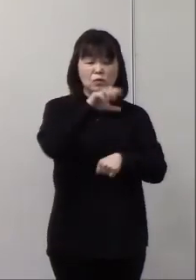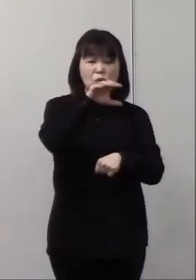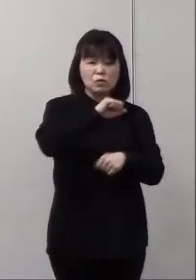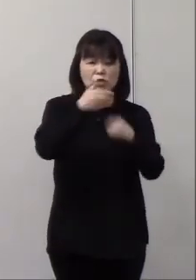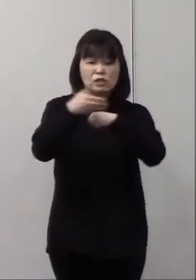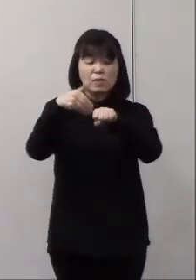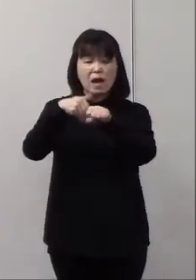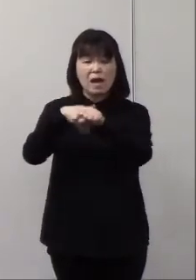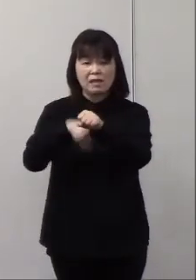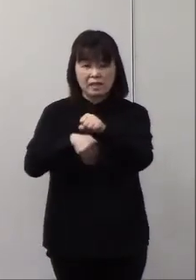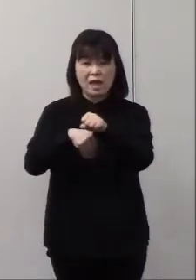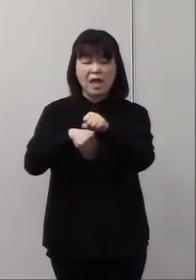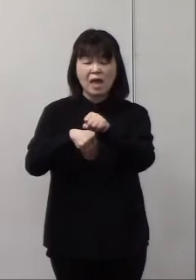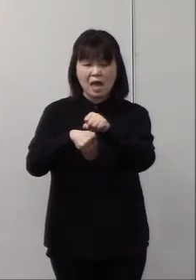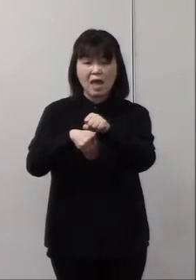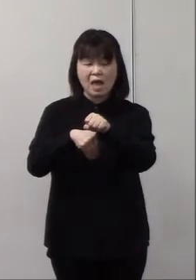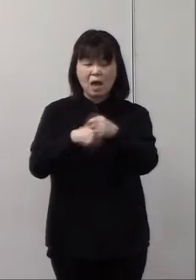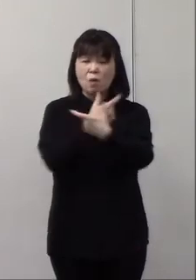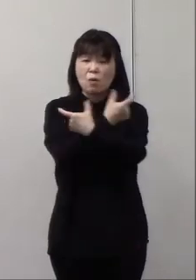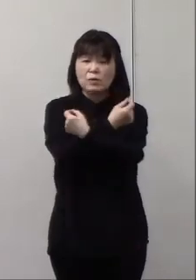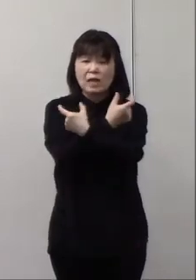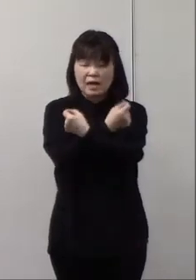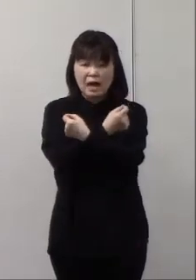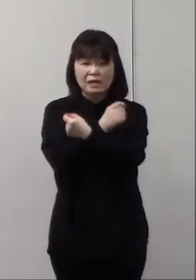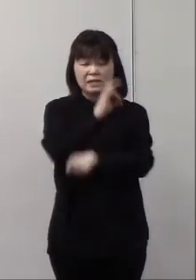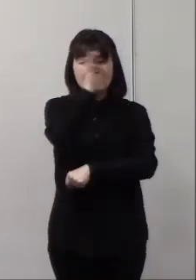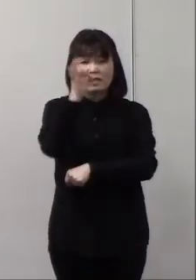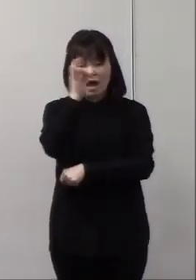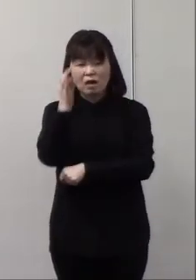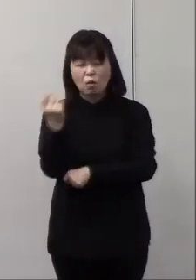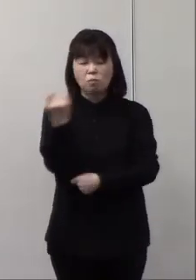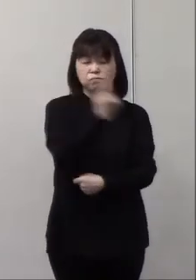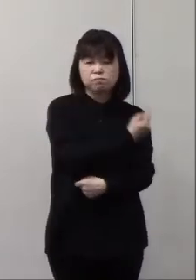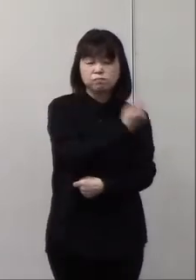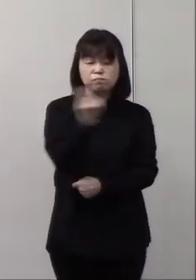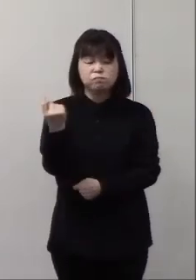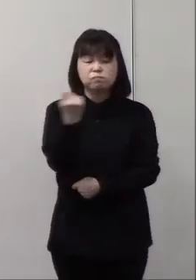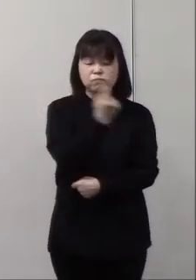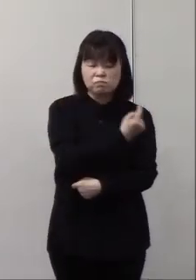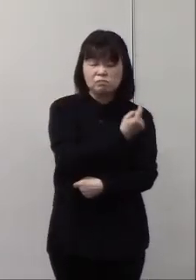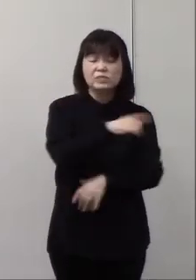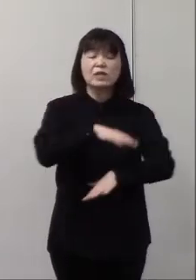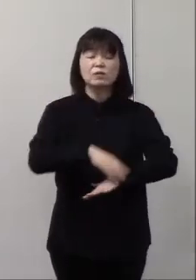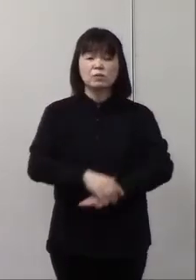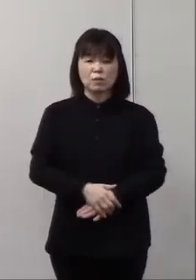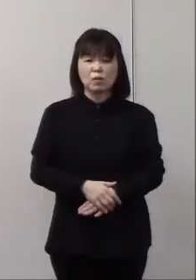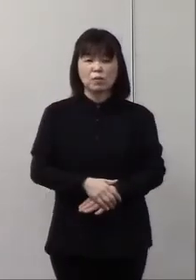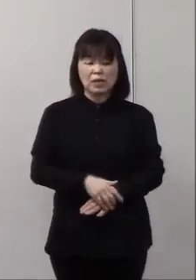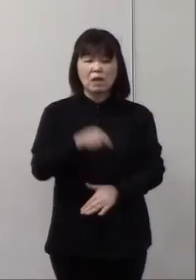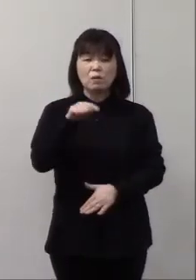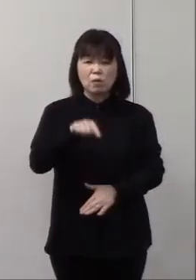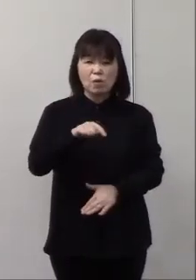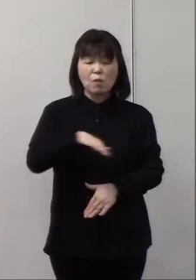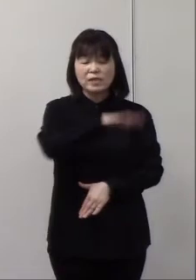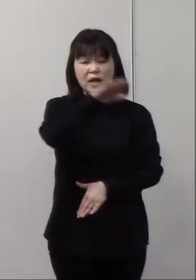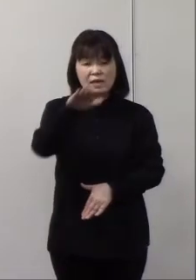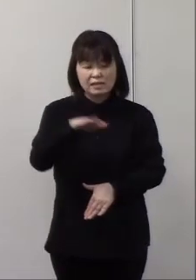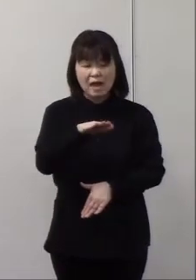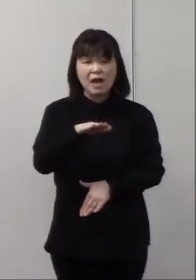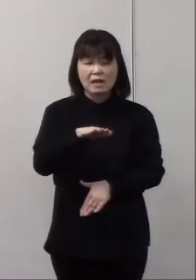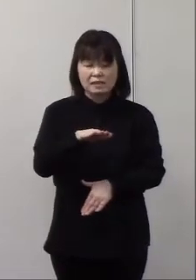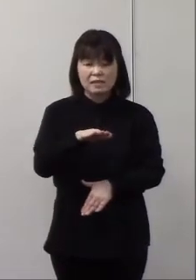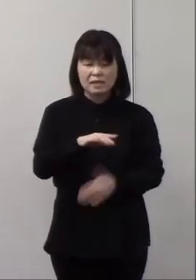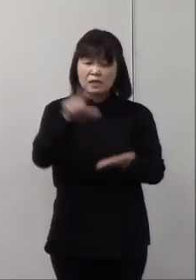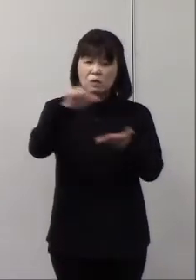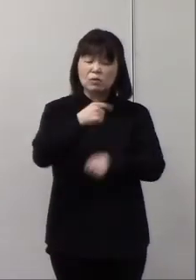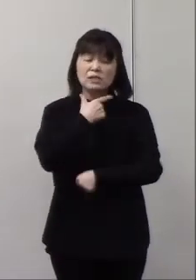鳥取島根総合乗り入れの観光宿泊を、まあ、皆さんに呼びかけようと、できるだけ多く